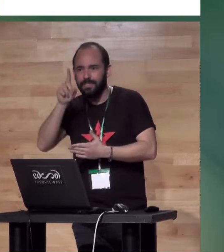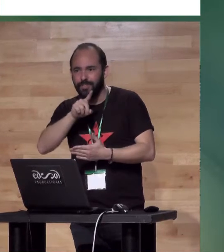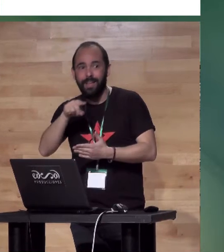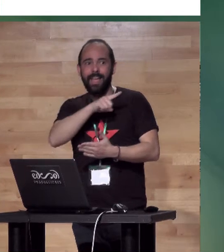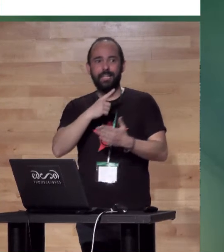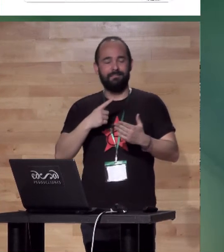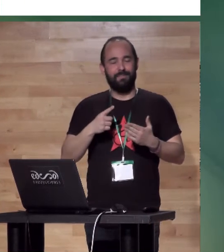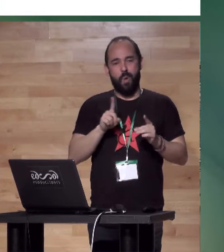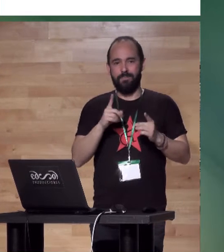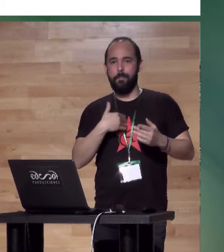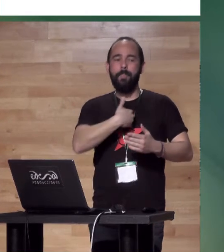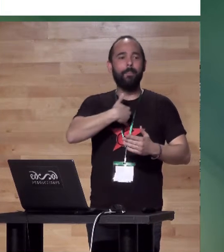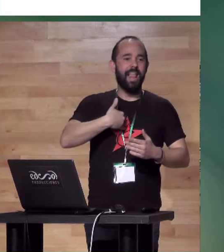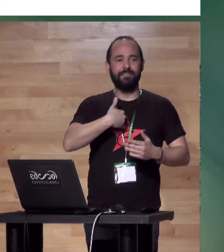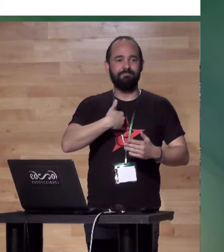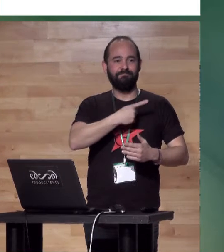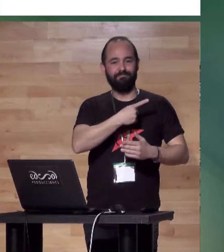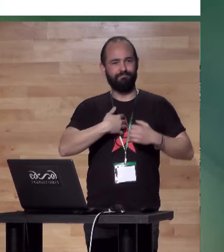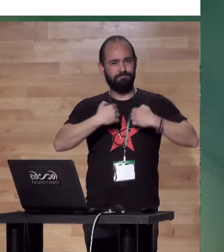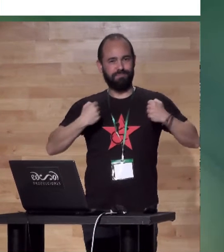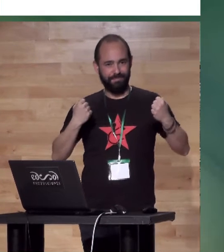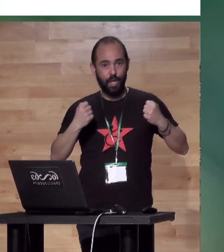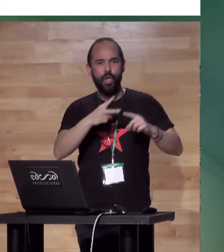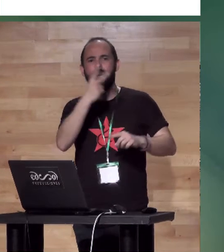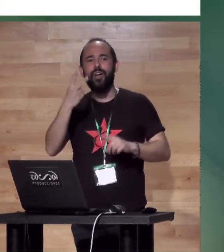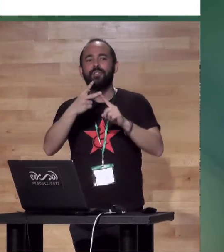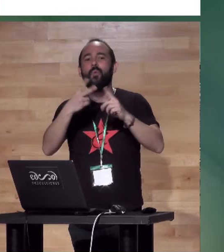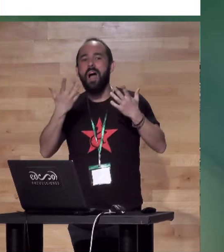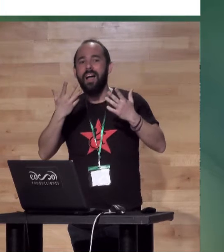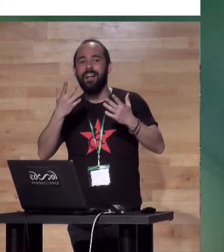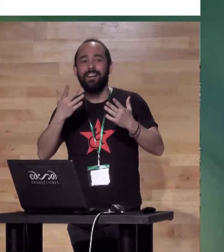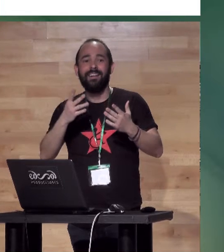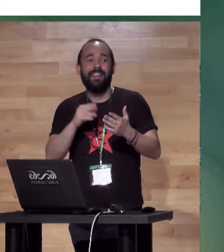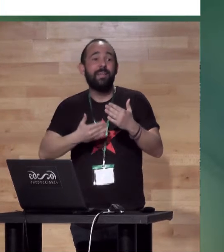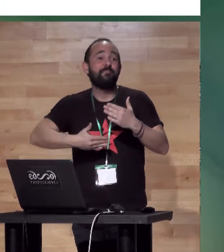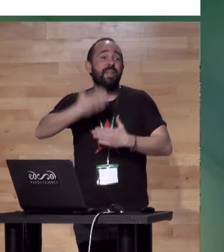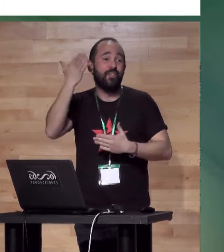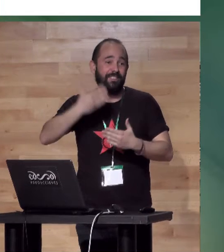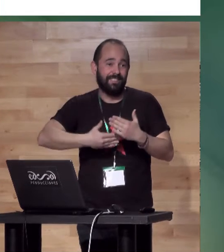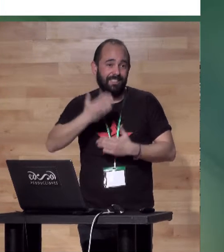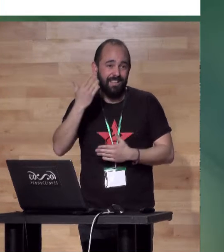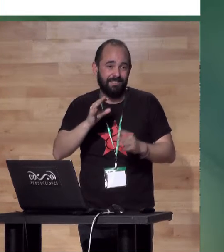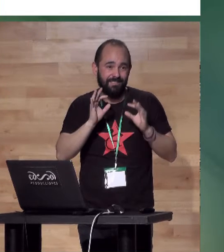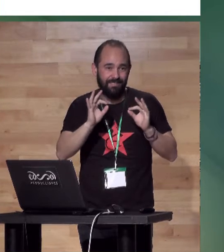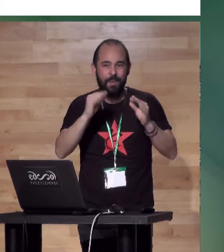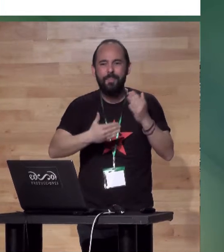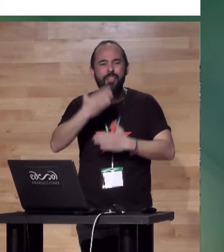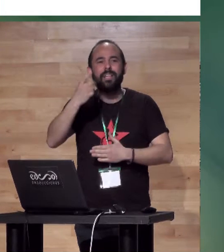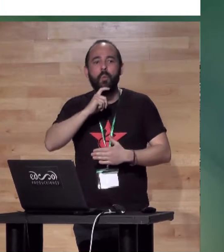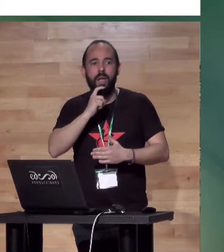Superman, digamos que tiene dos caras, dos papeles. Por un lado el superhéroe y luego por otro el del